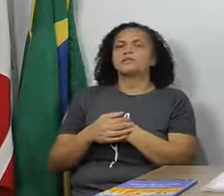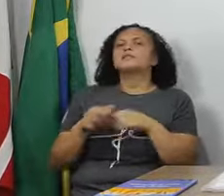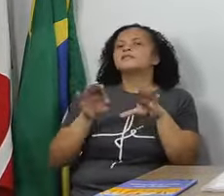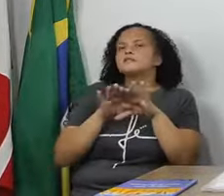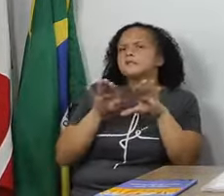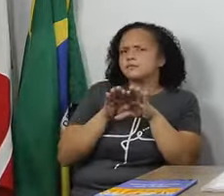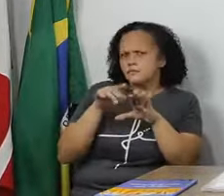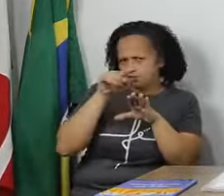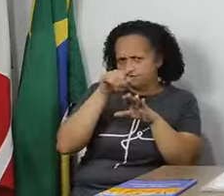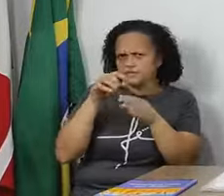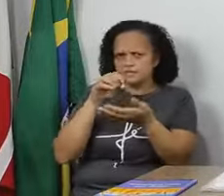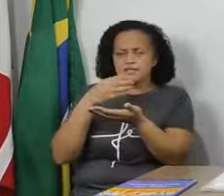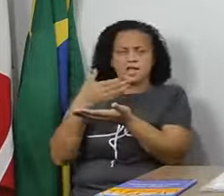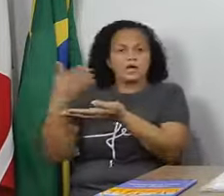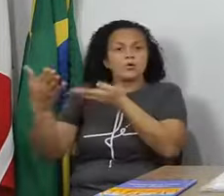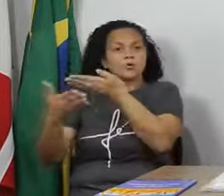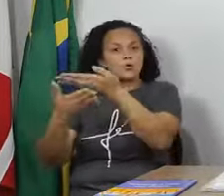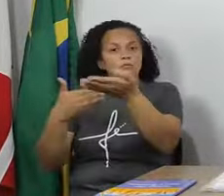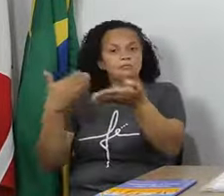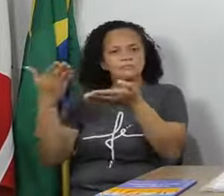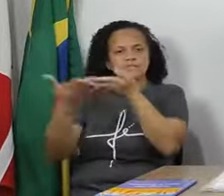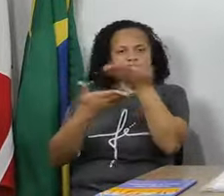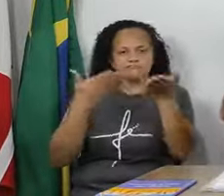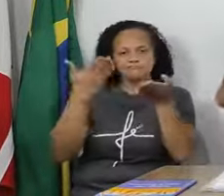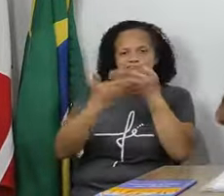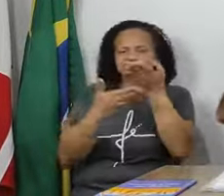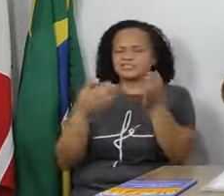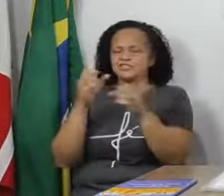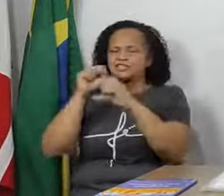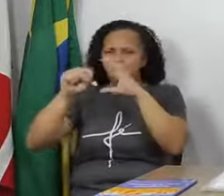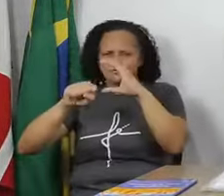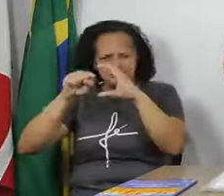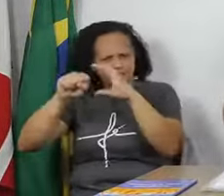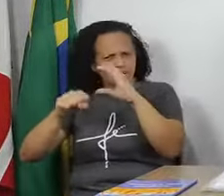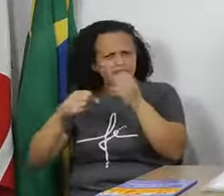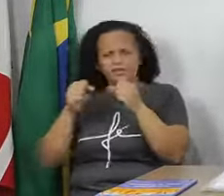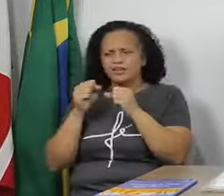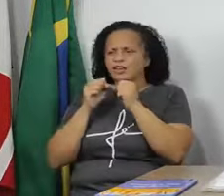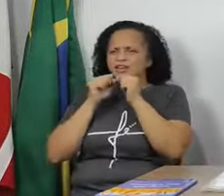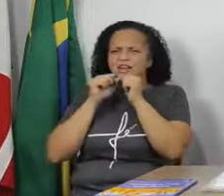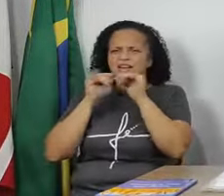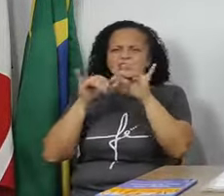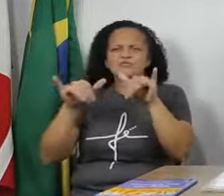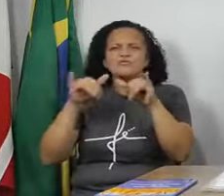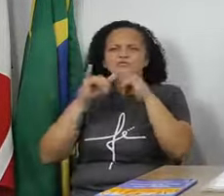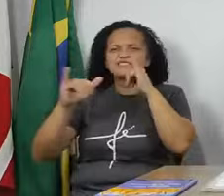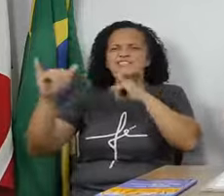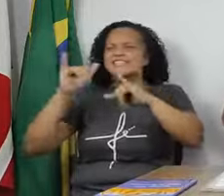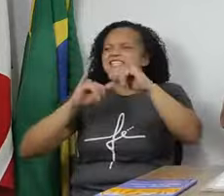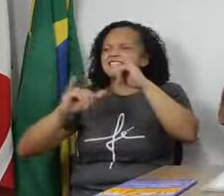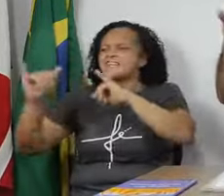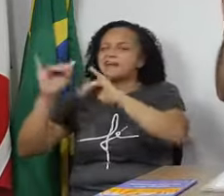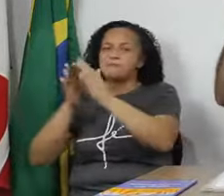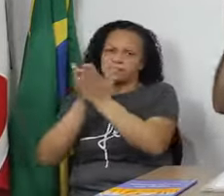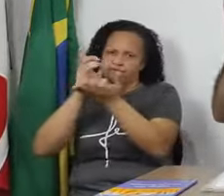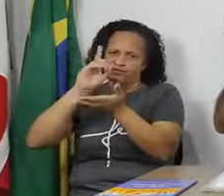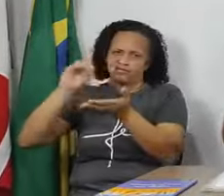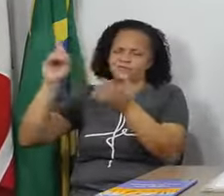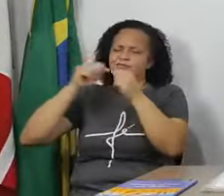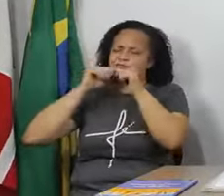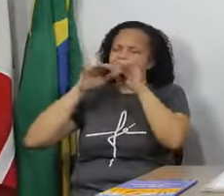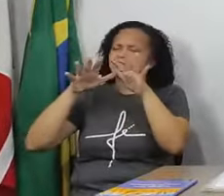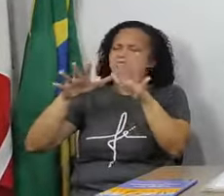você compartilhe esse vídeo. Vamos espalhar essa mensagem para a gente abençoar o maior